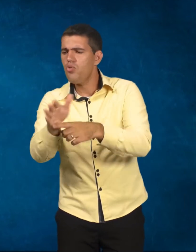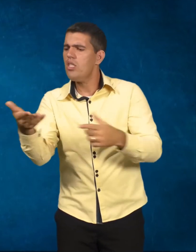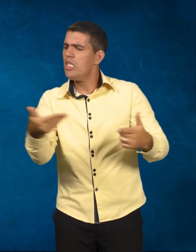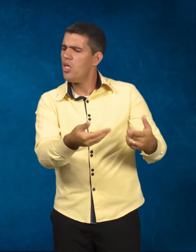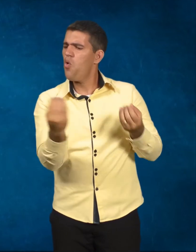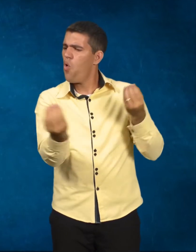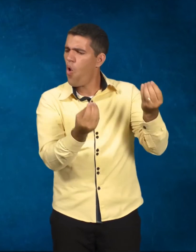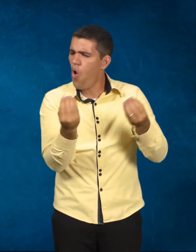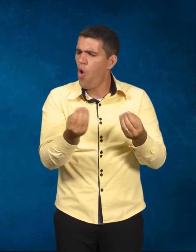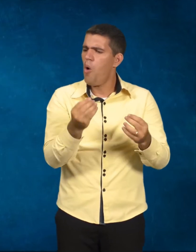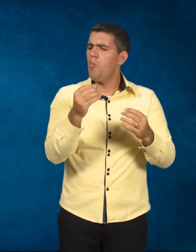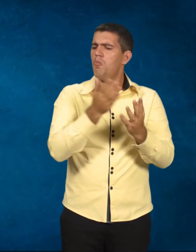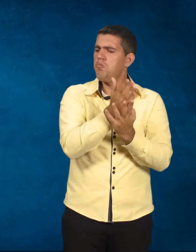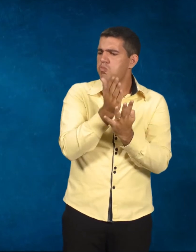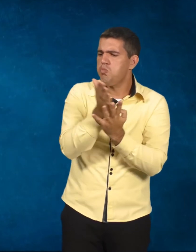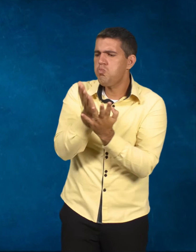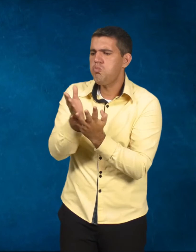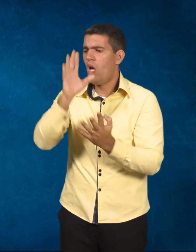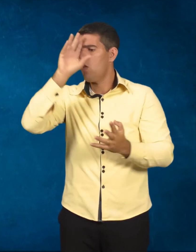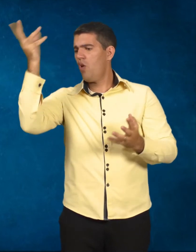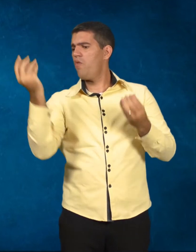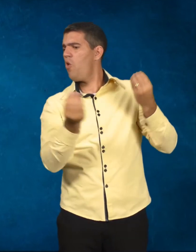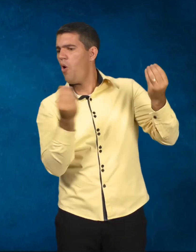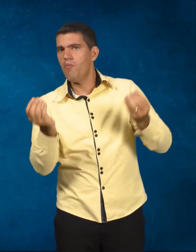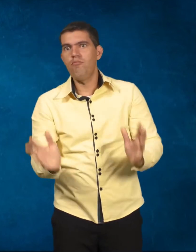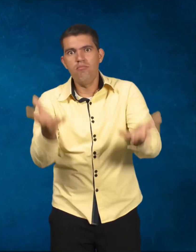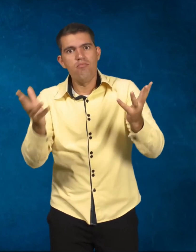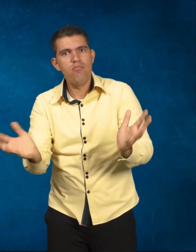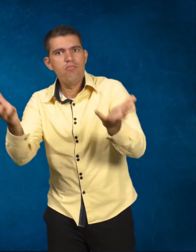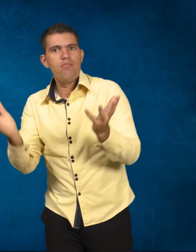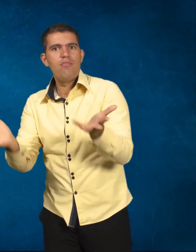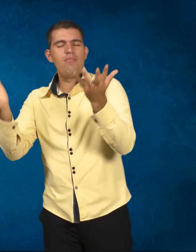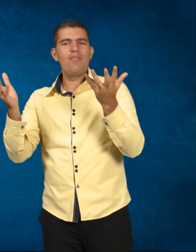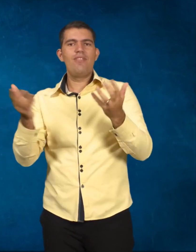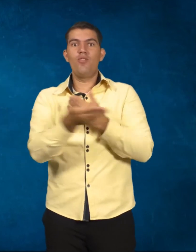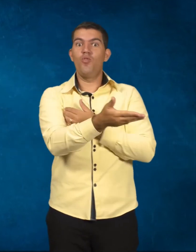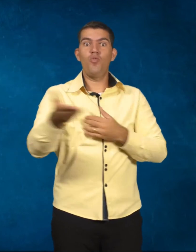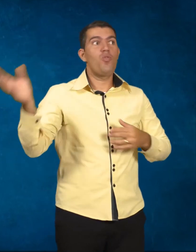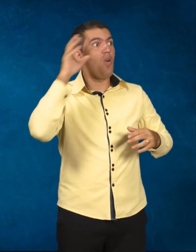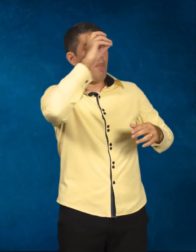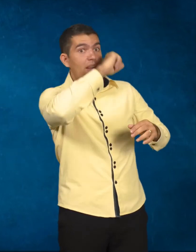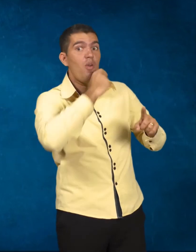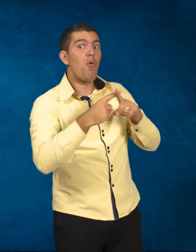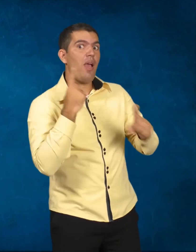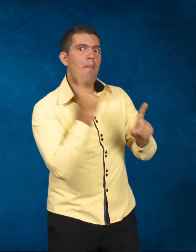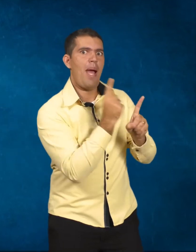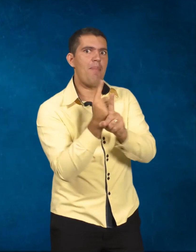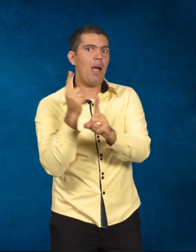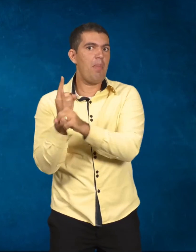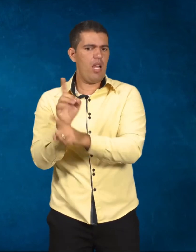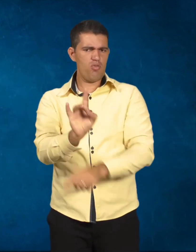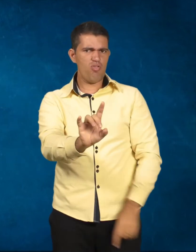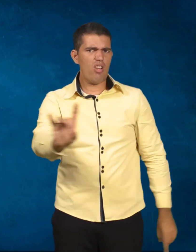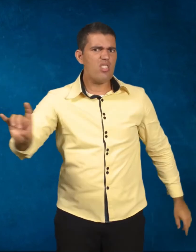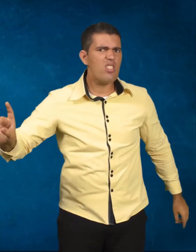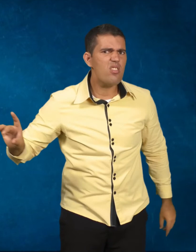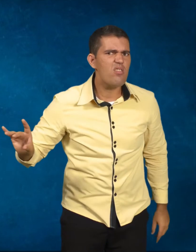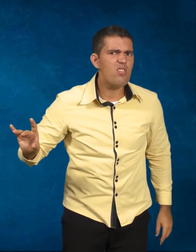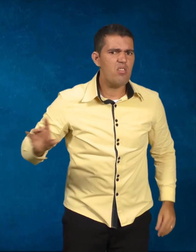as alternativas de solução. Na aprendizagem por descoberta, os alunos não são deixados sozinhos para que descubram